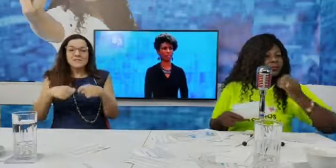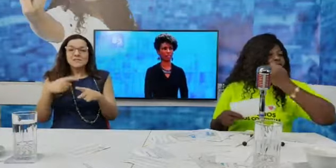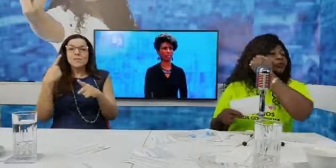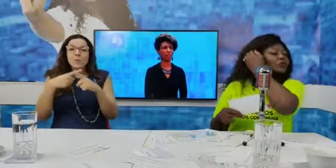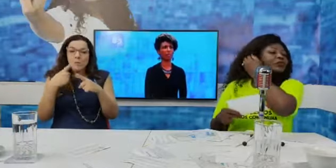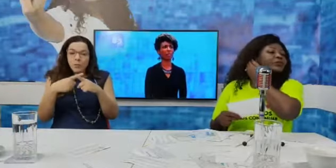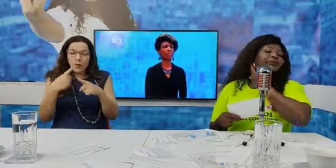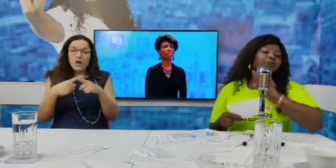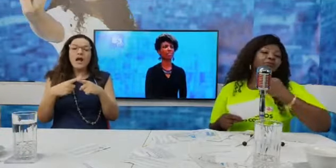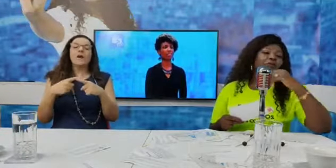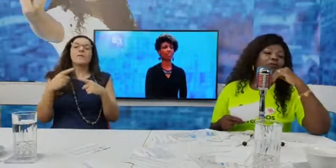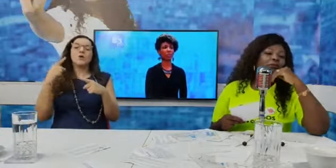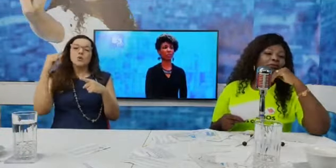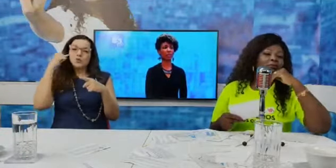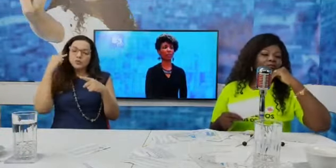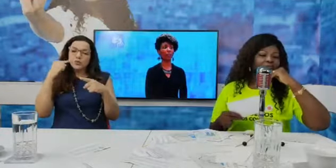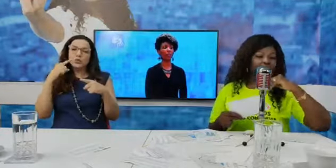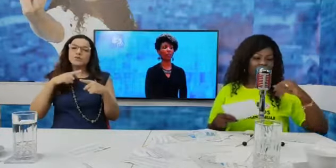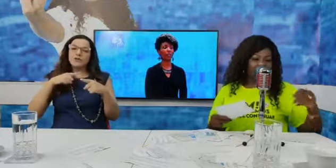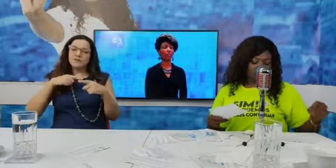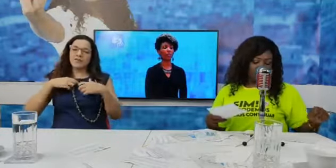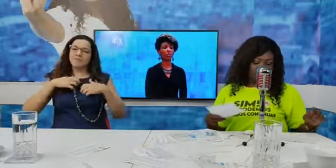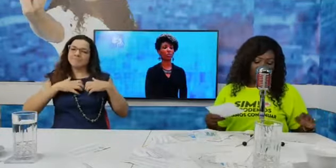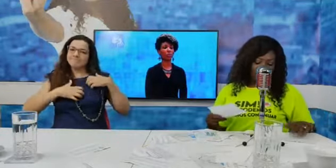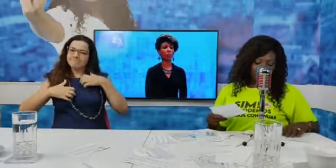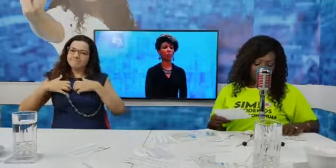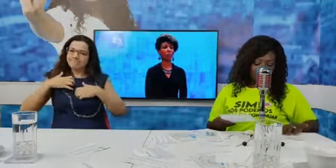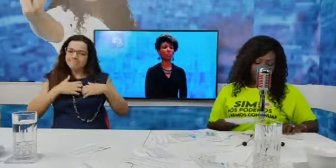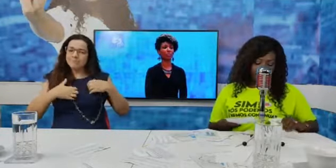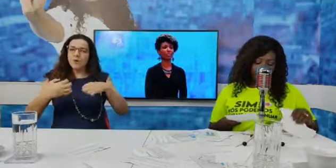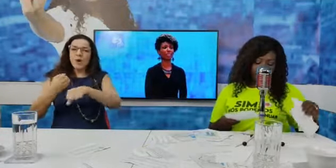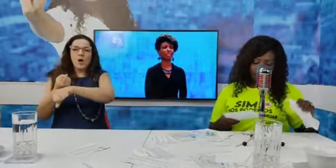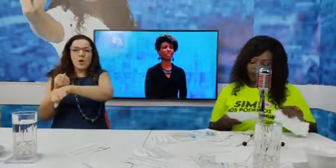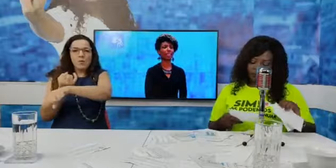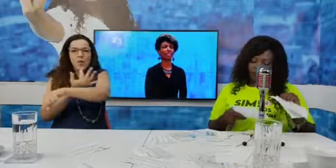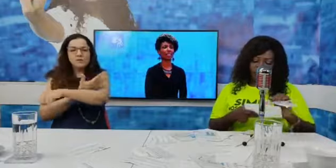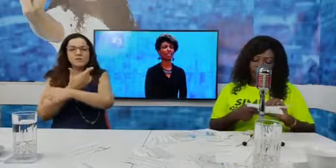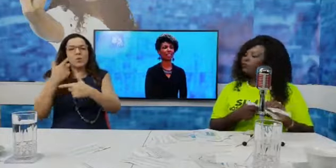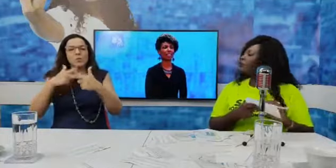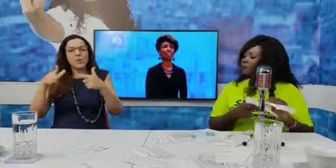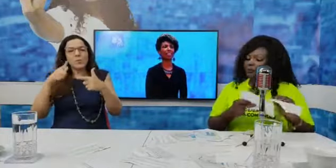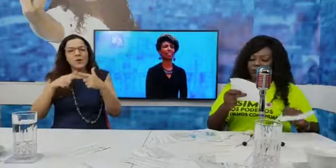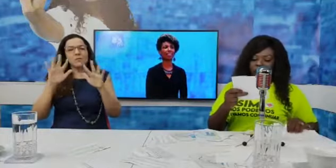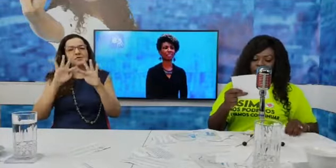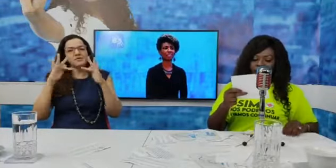Libras. Precisam, porque o surdo